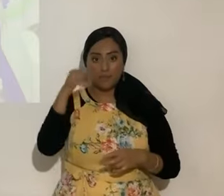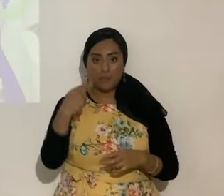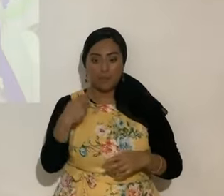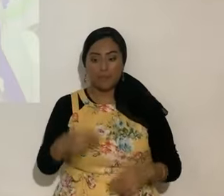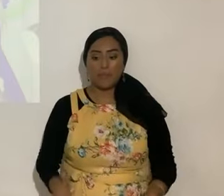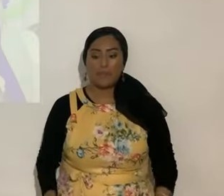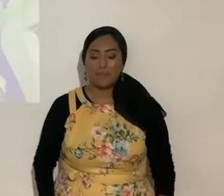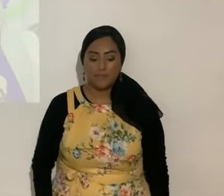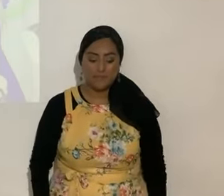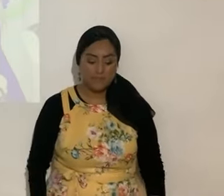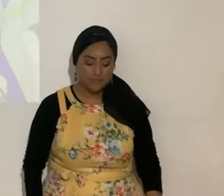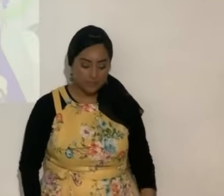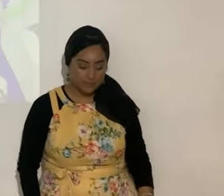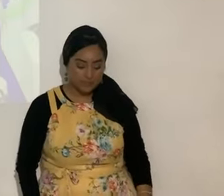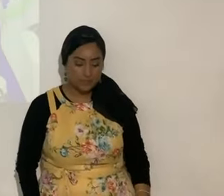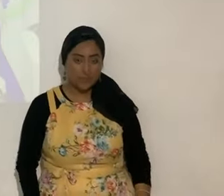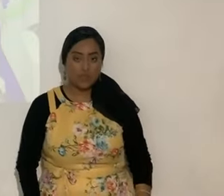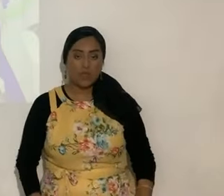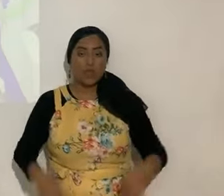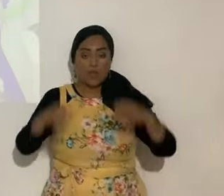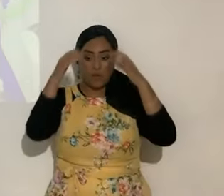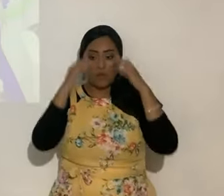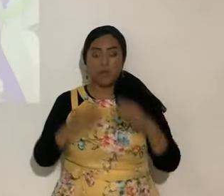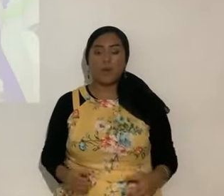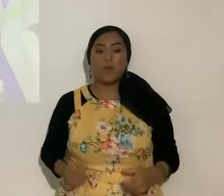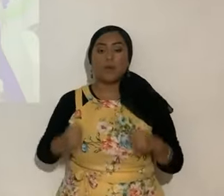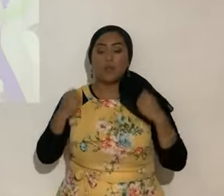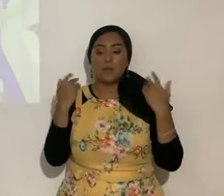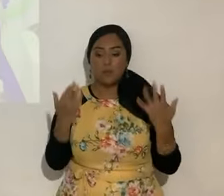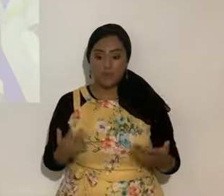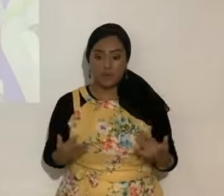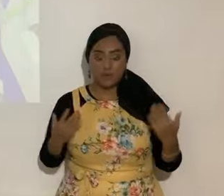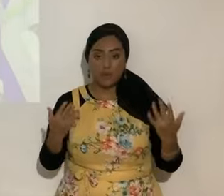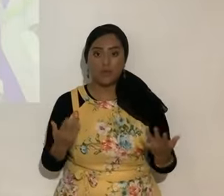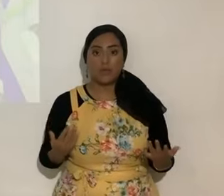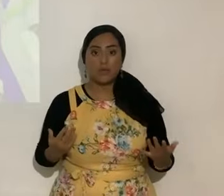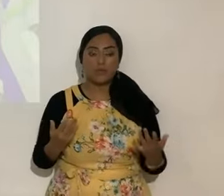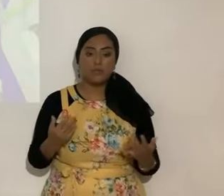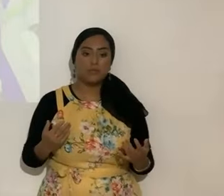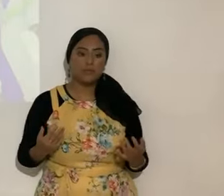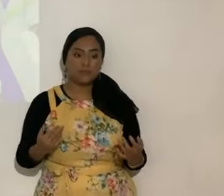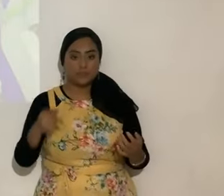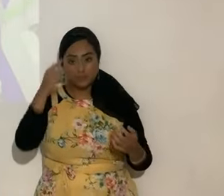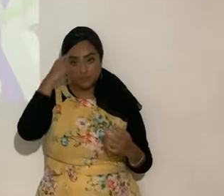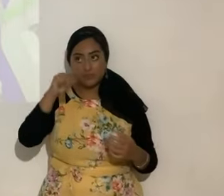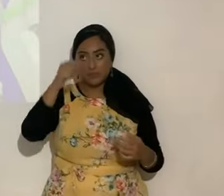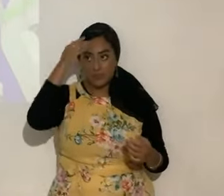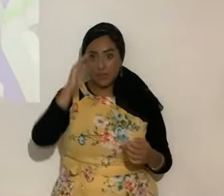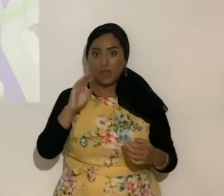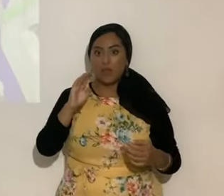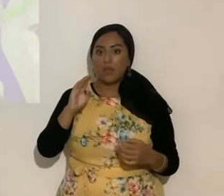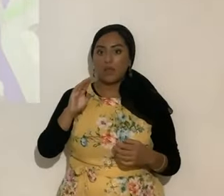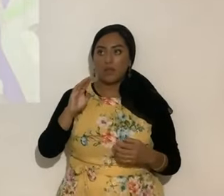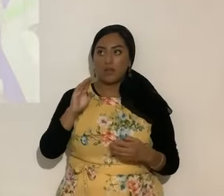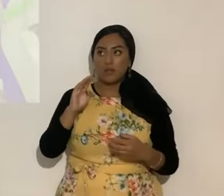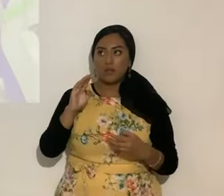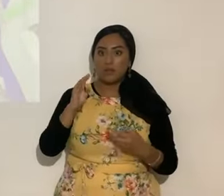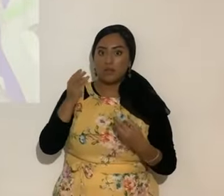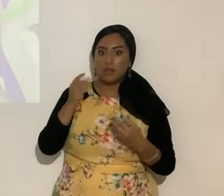entonces, el cuerpo esperará, repito, aunque ya sea polvo, para que el ojín, le confiera,